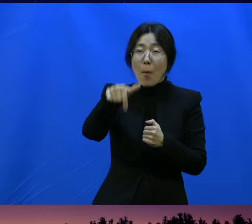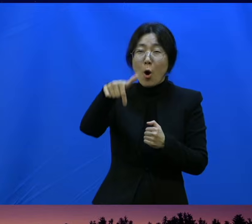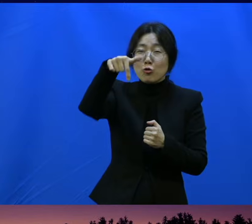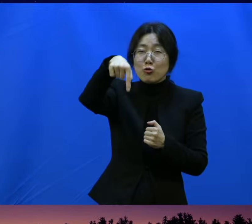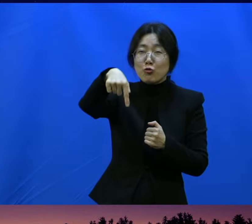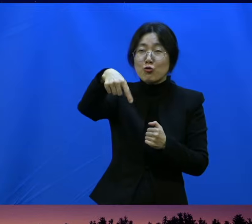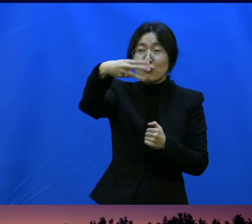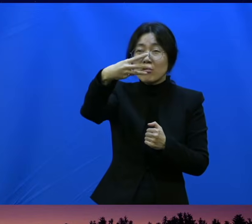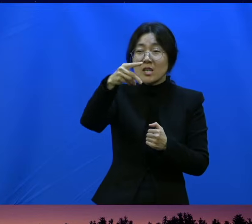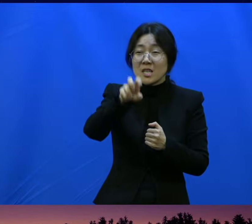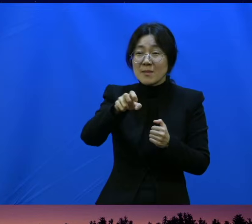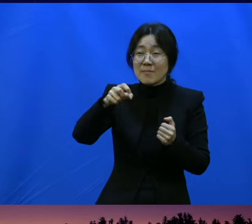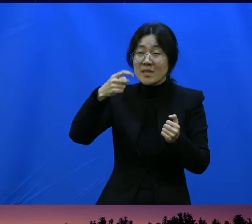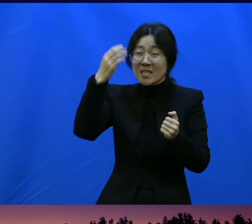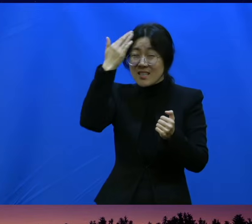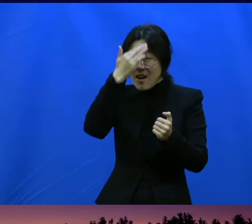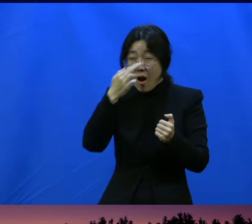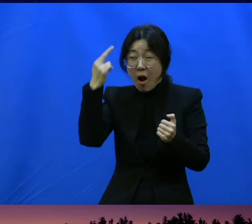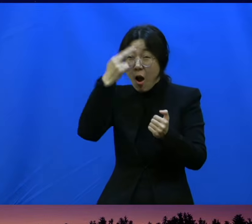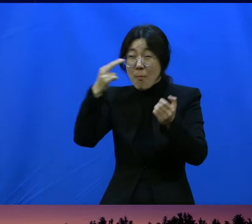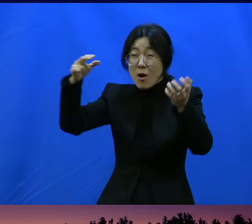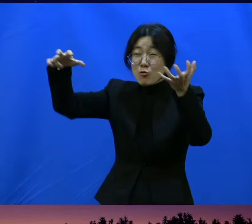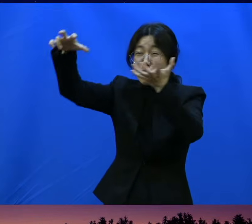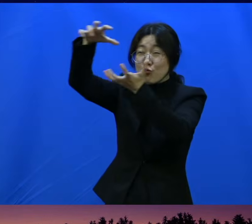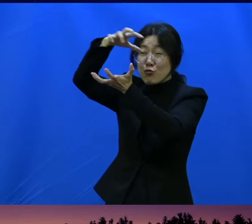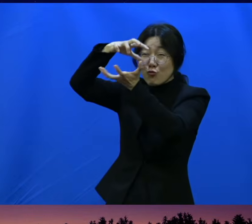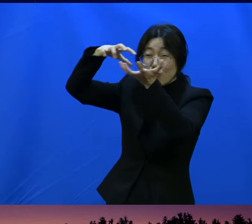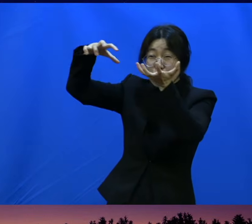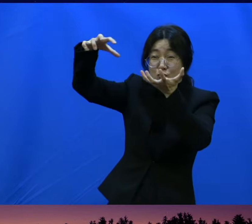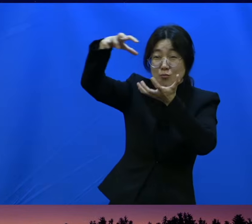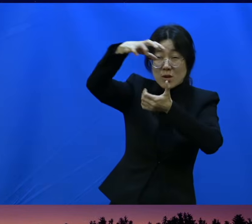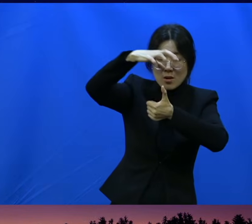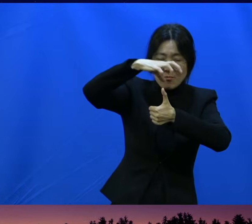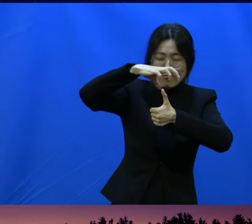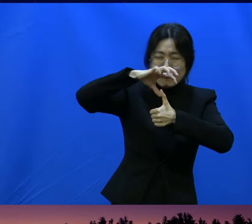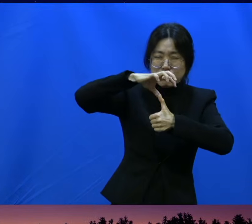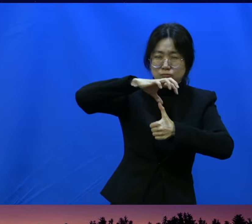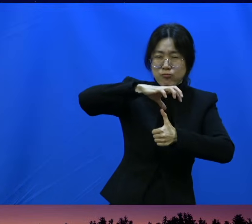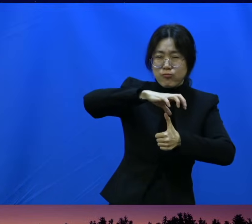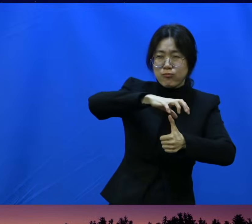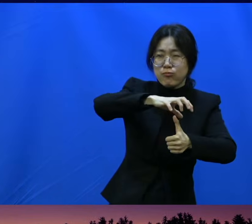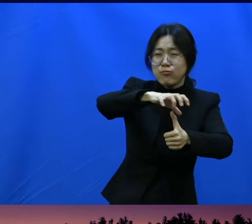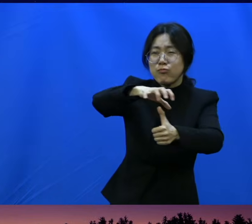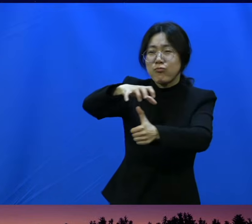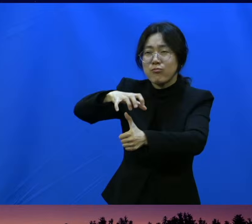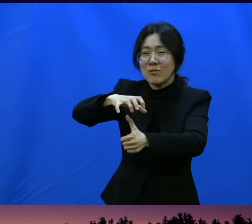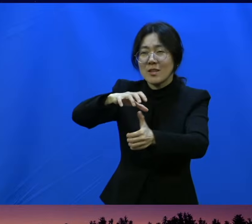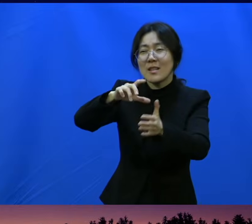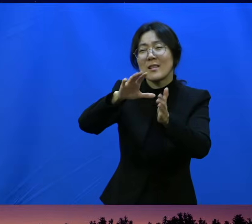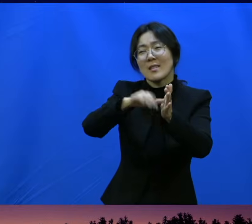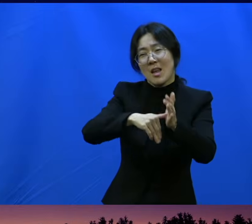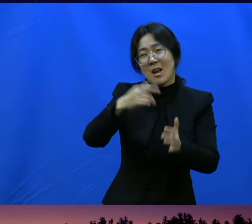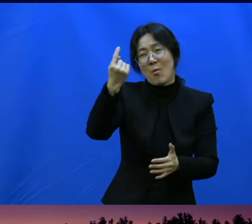아둘람에서 이 다윗은 가장 혹독한 시간을 보내는 겁니다.